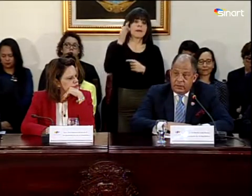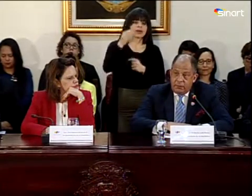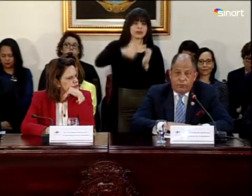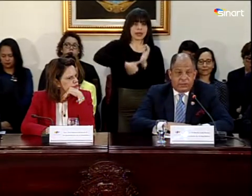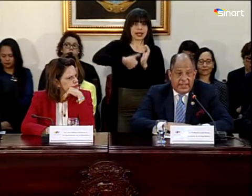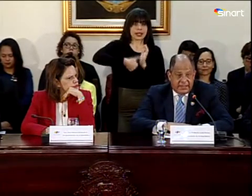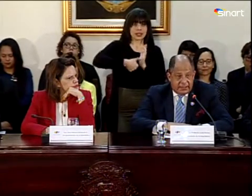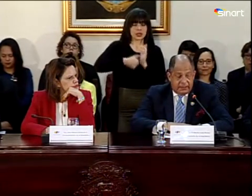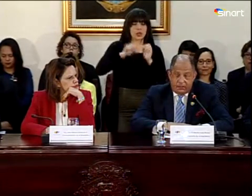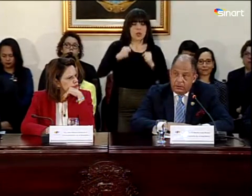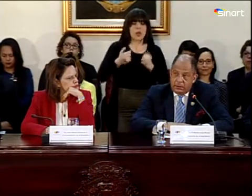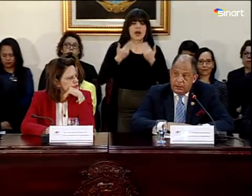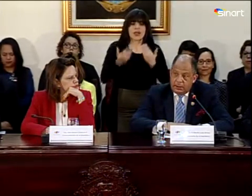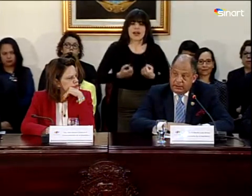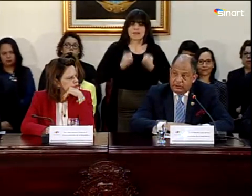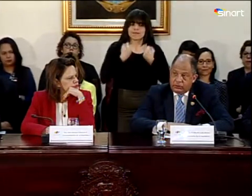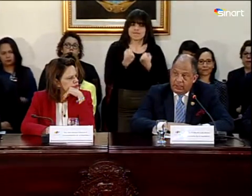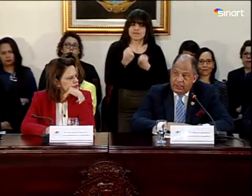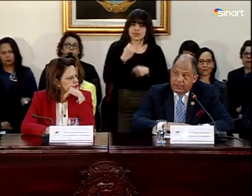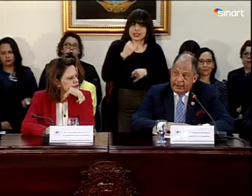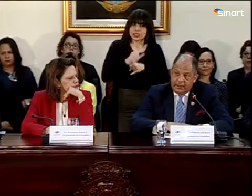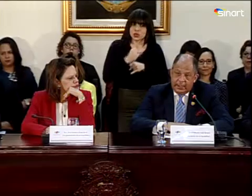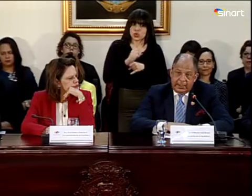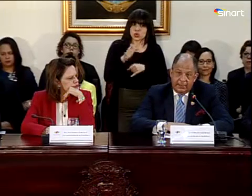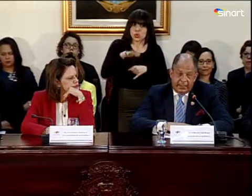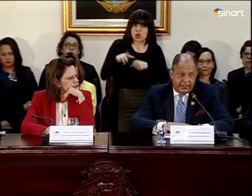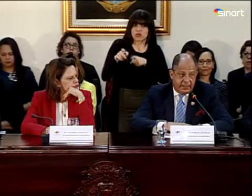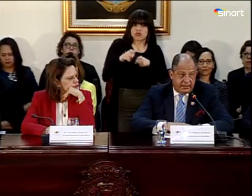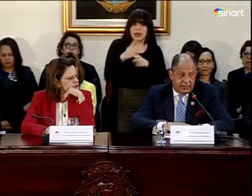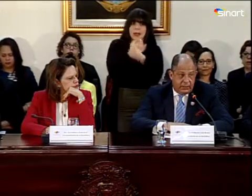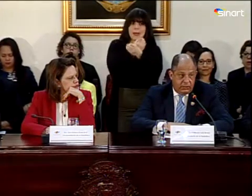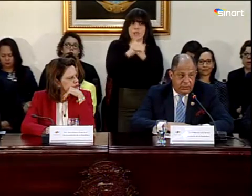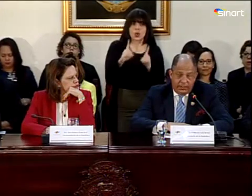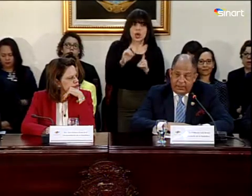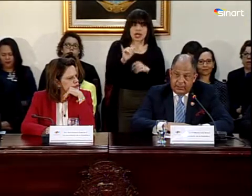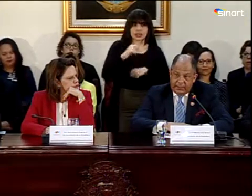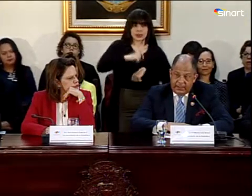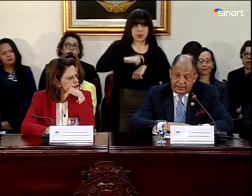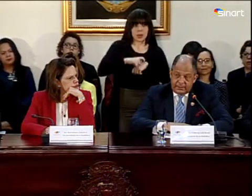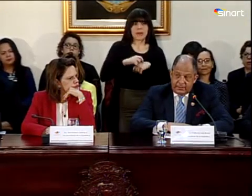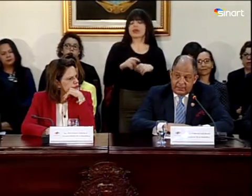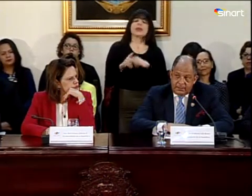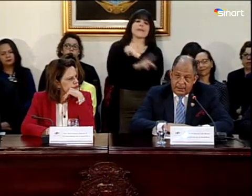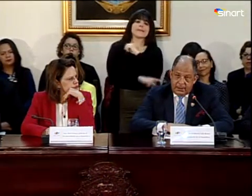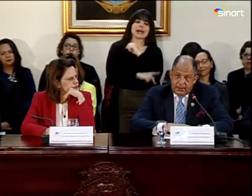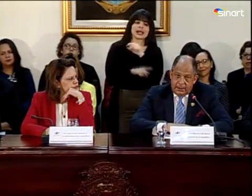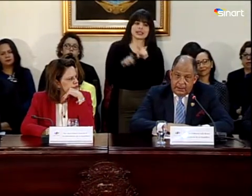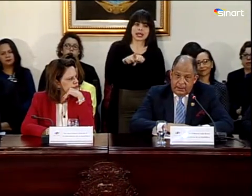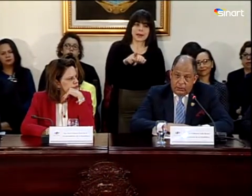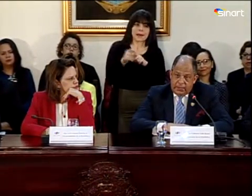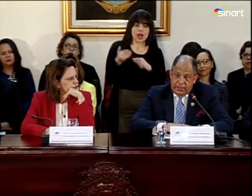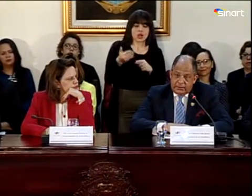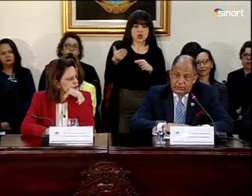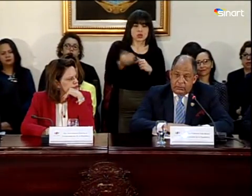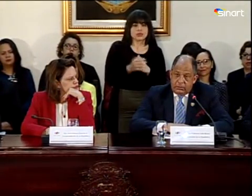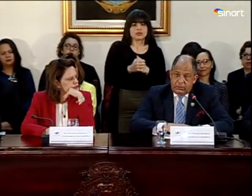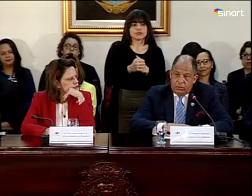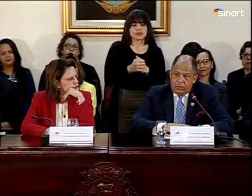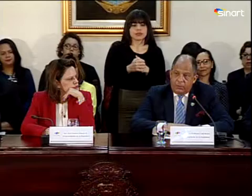elecciones, fortalezcan la institucionalidad y la democracia de ese querido y hermano país. Creo que